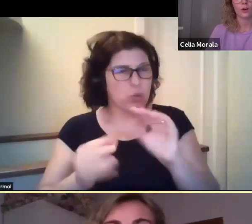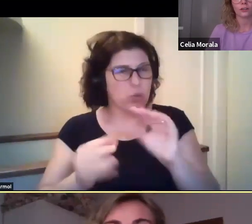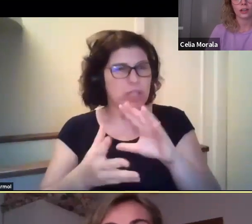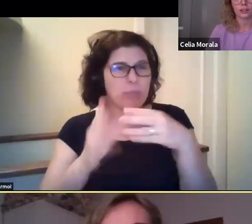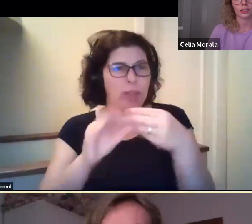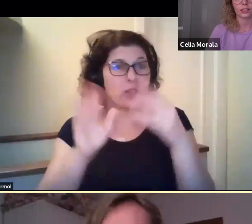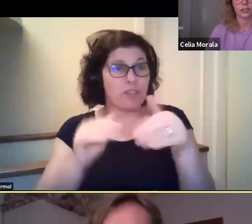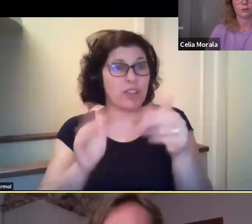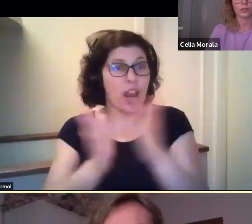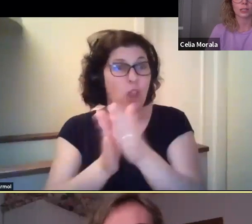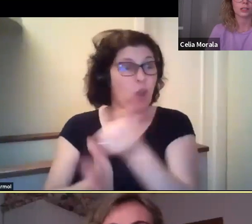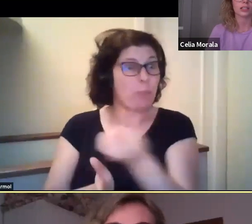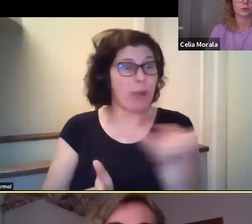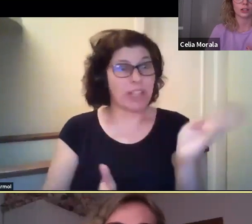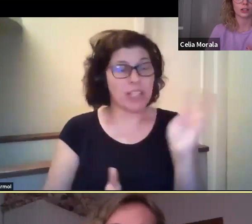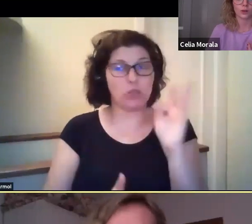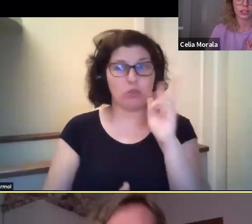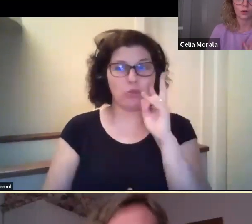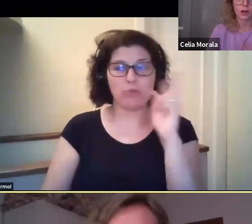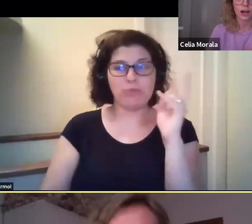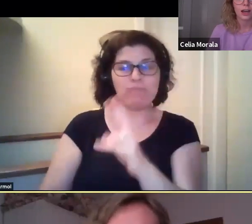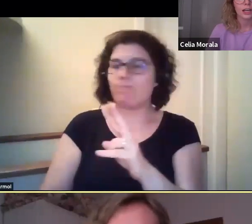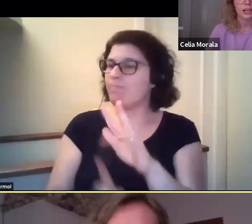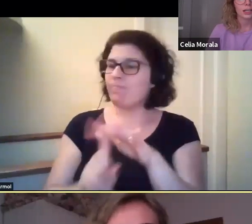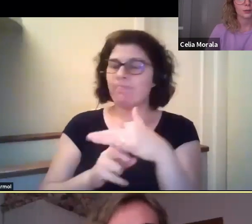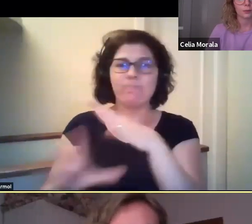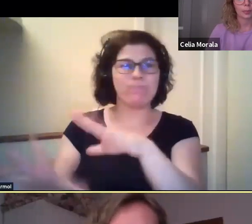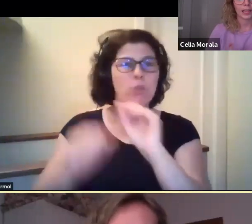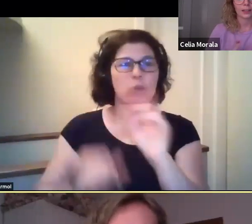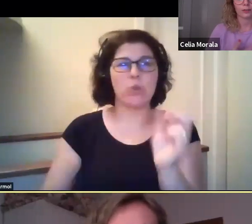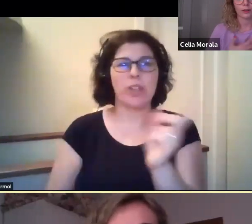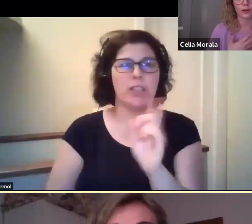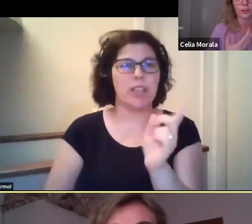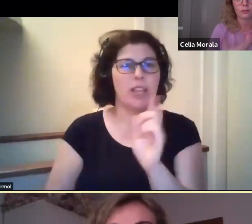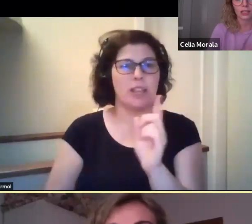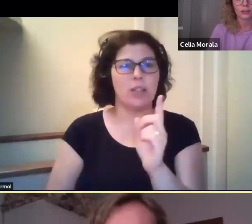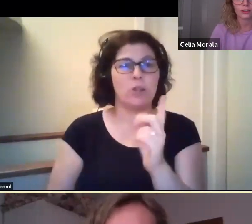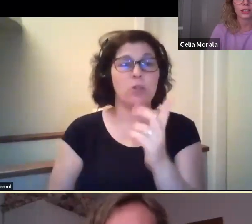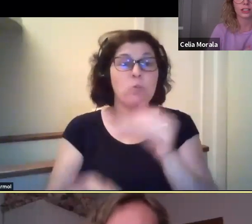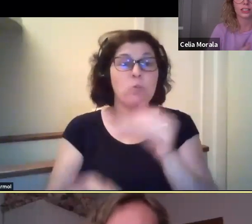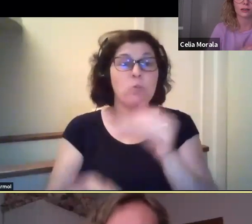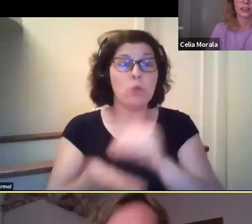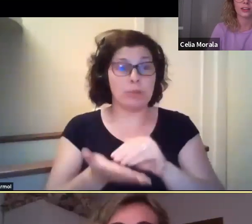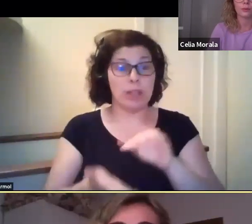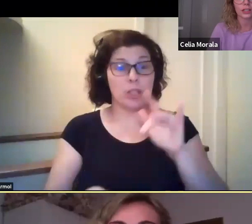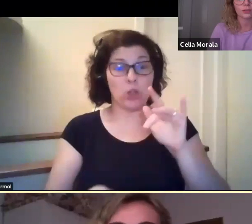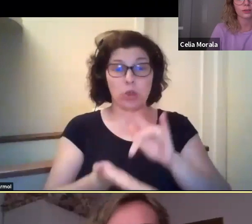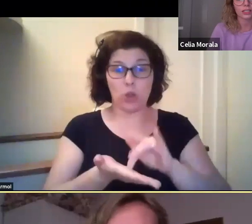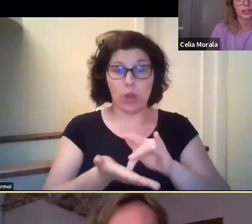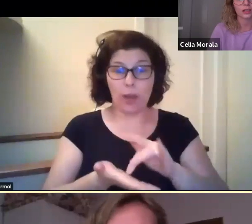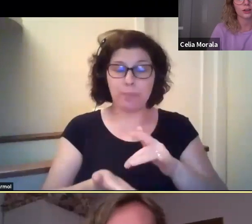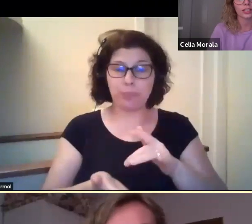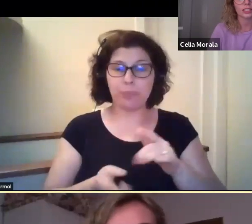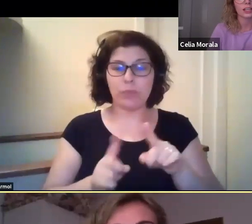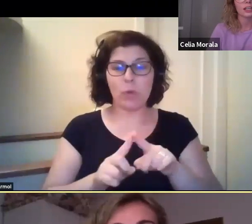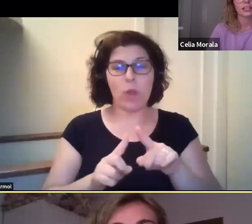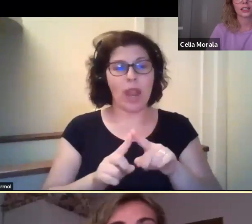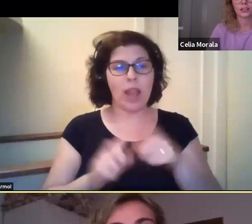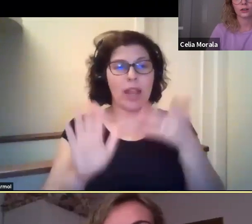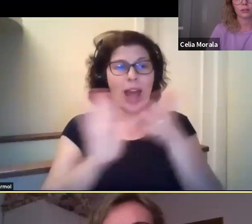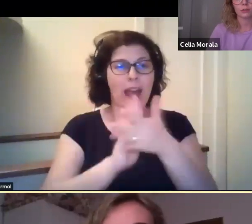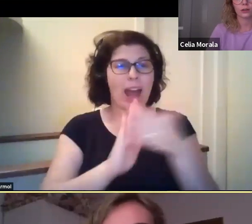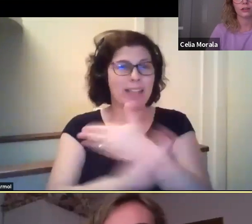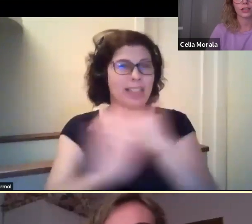no lo entienden. Y muchas veces cuando no se educa en conocimiento, sino que se van dando por hecho una serie de cosas,